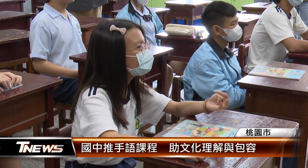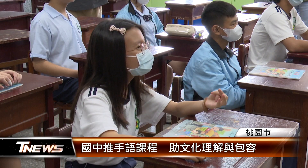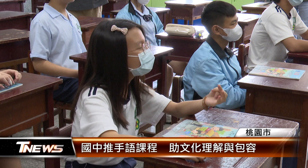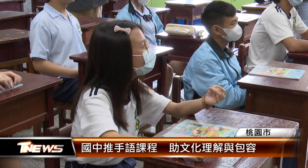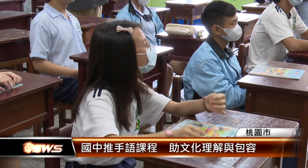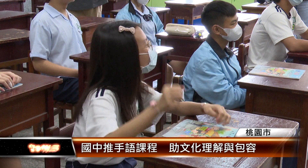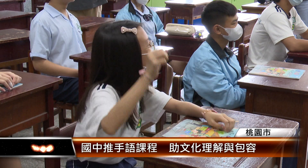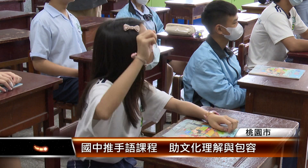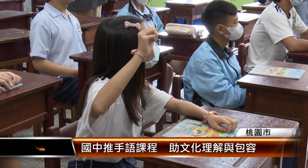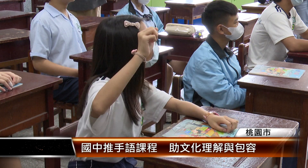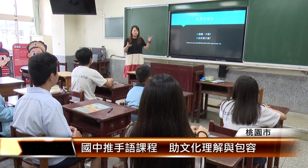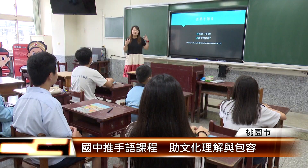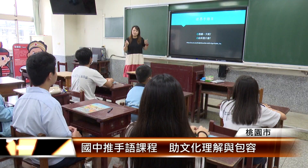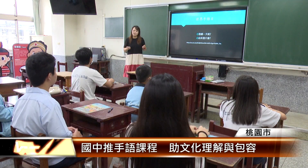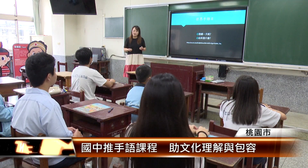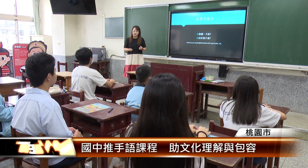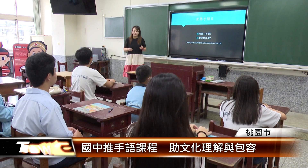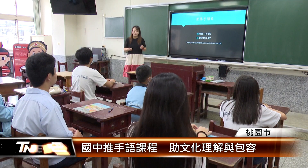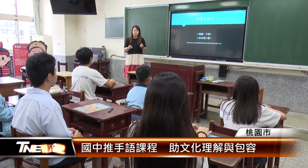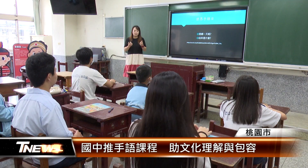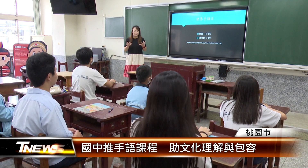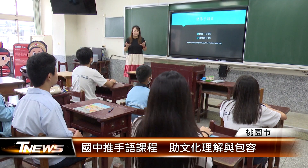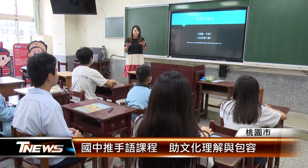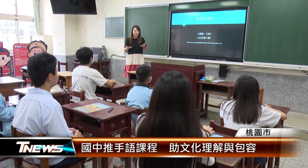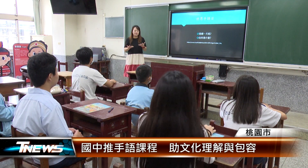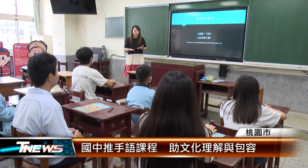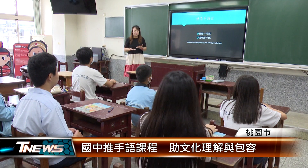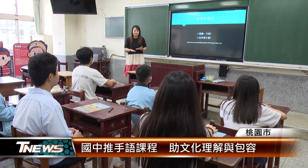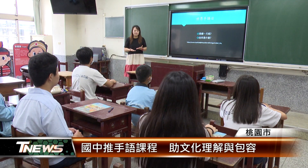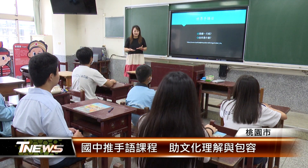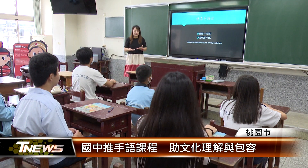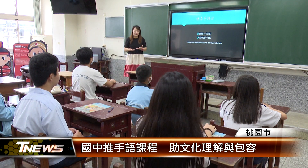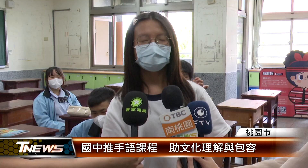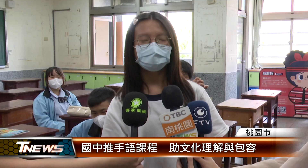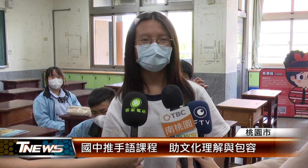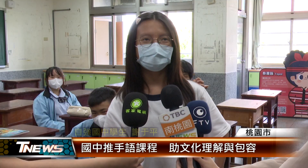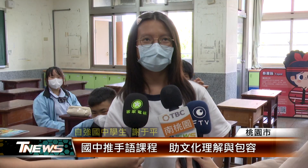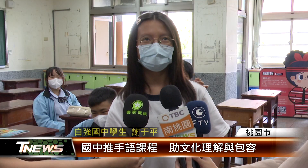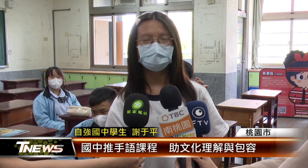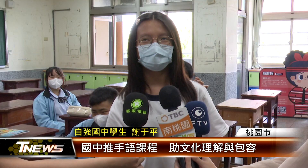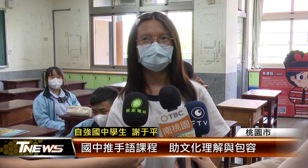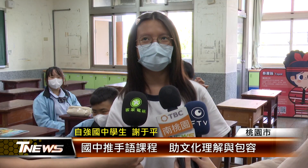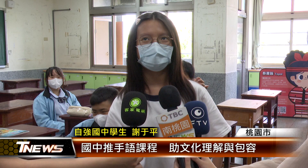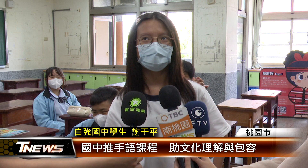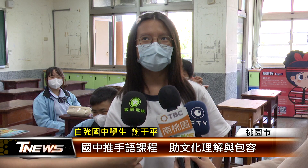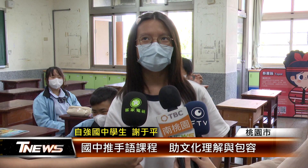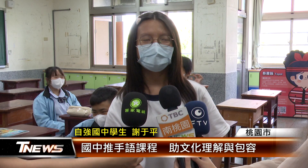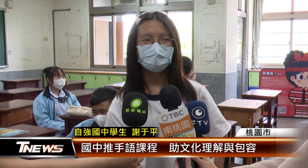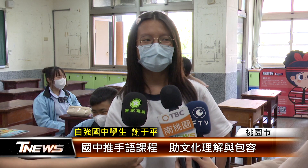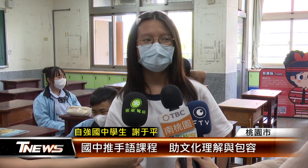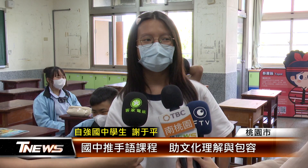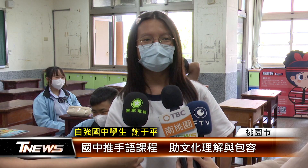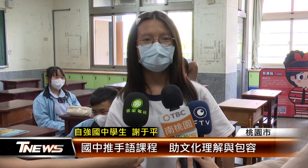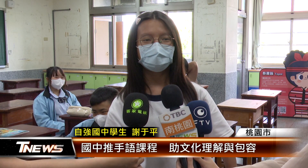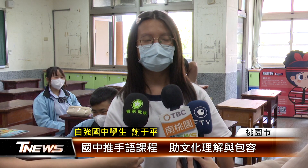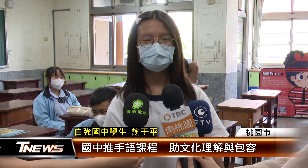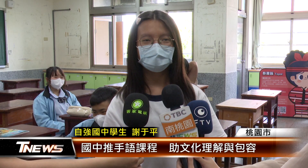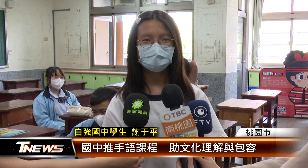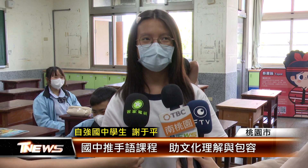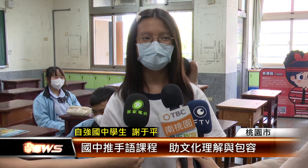湾手语课程，迈入第二年，大受学生们的欢迎。 学手语我觉得不会到很